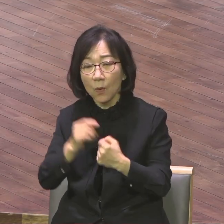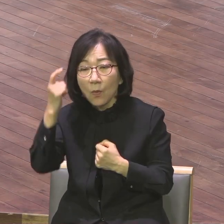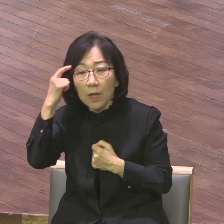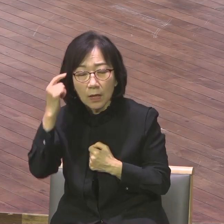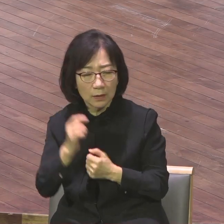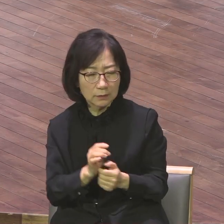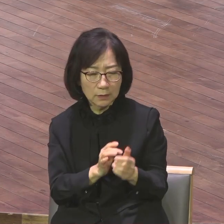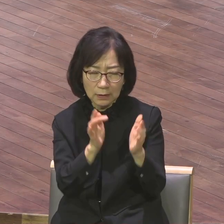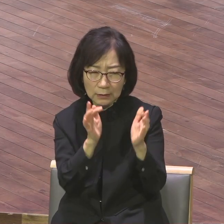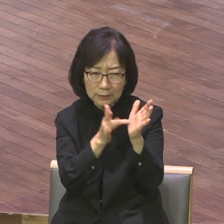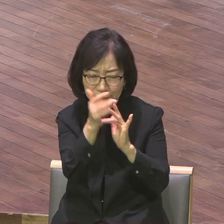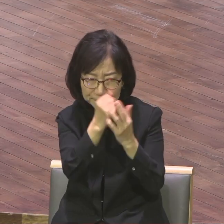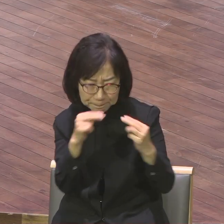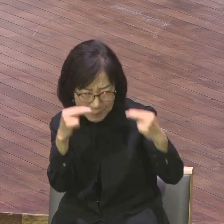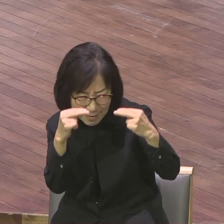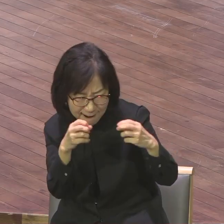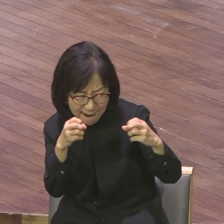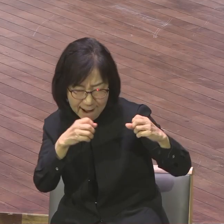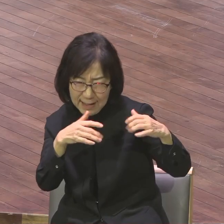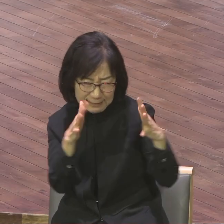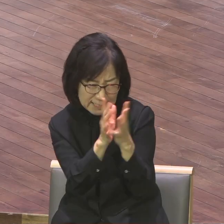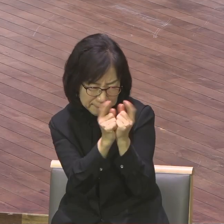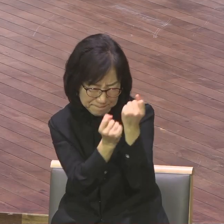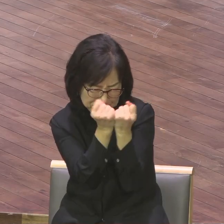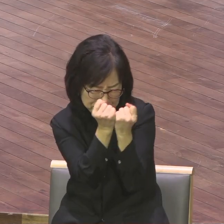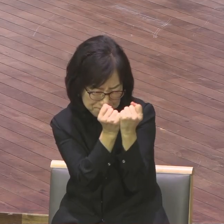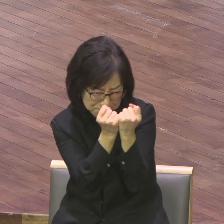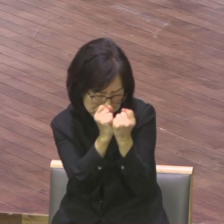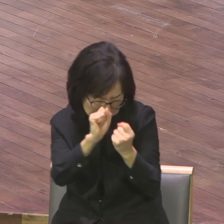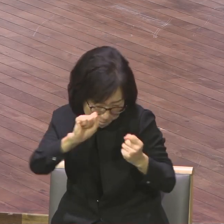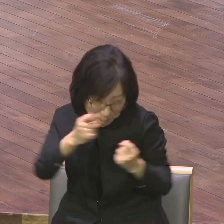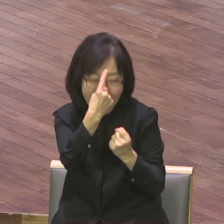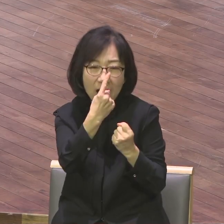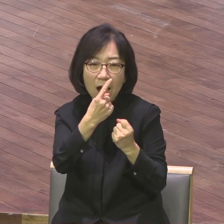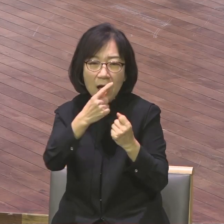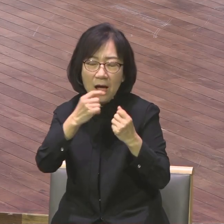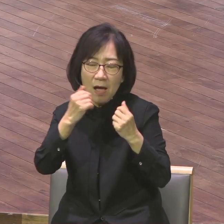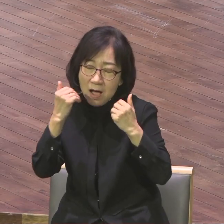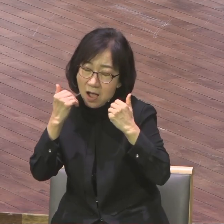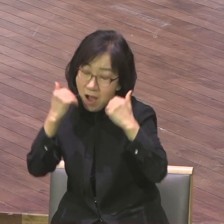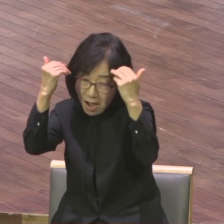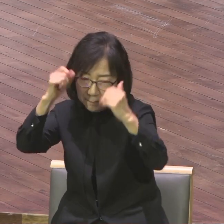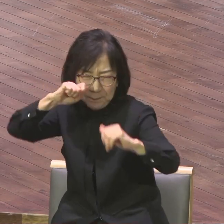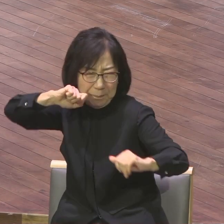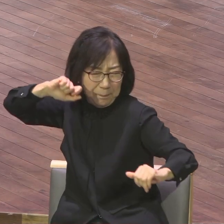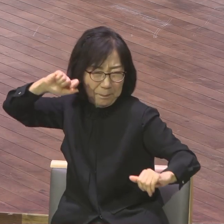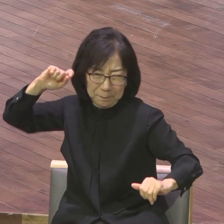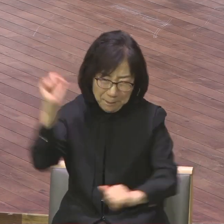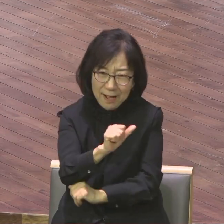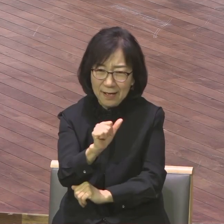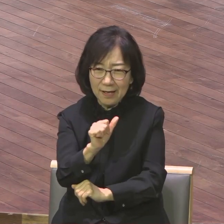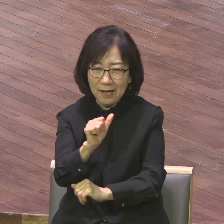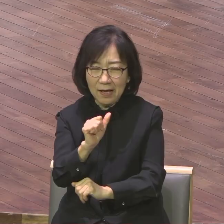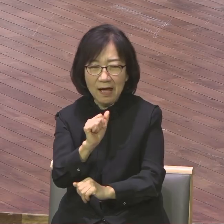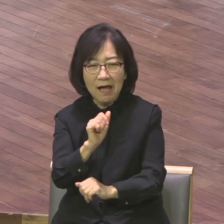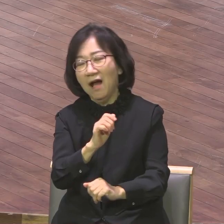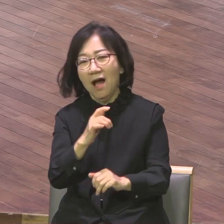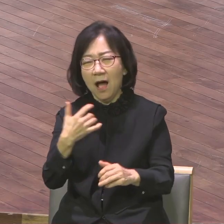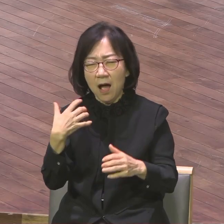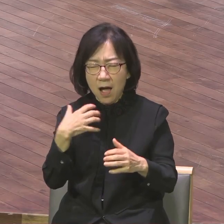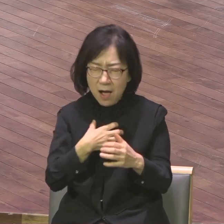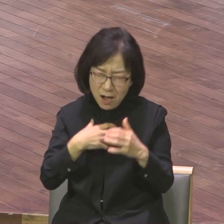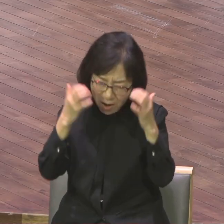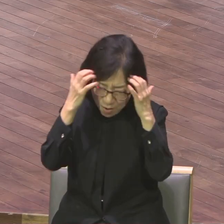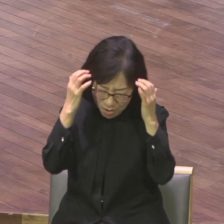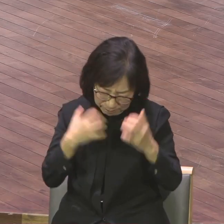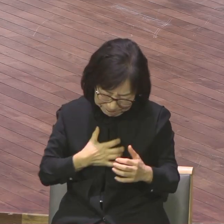자신에게 자기를 억눌렸던 모든 아픔, 모든 굴레에서 싹 자유.